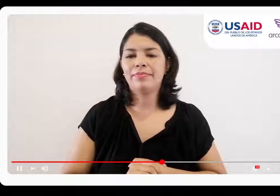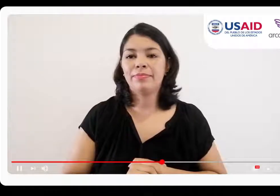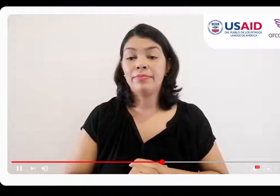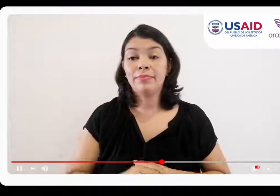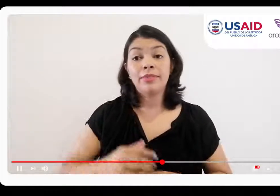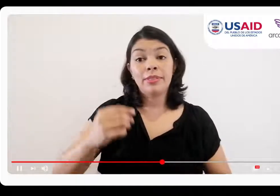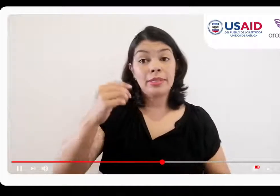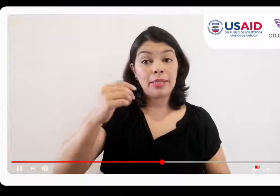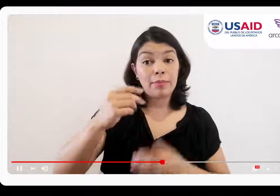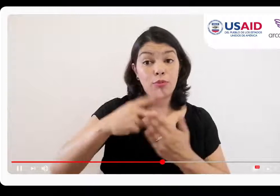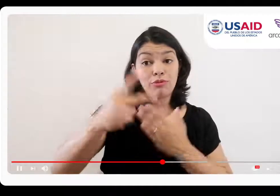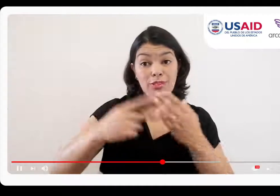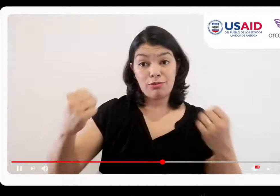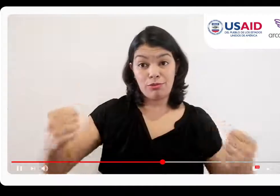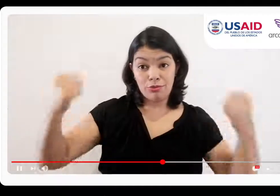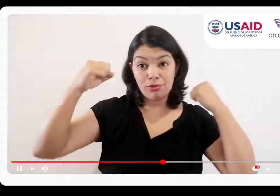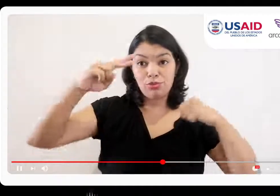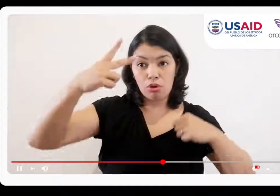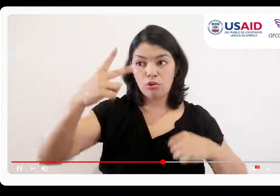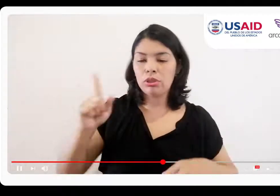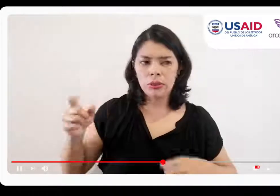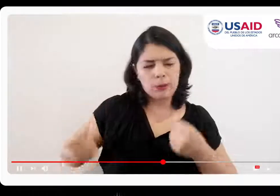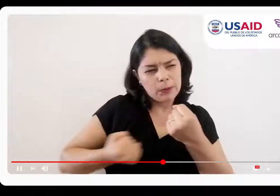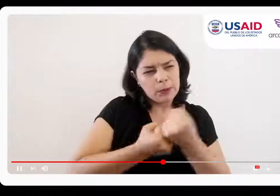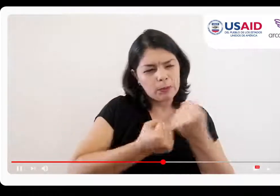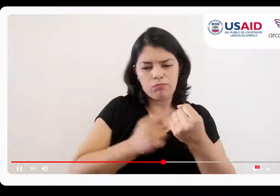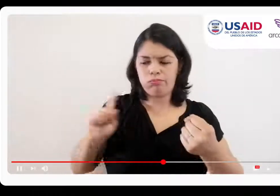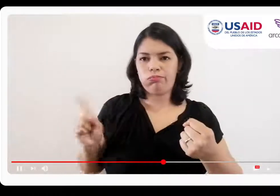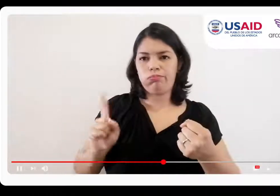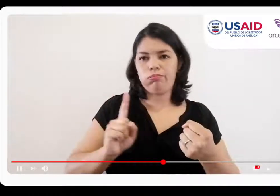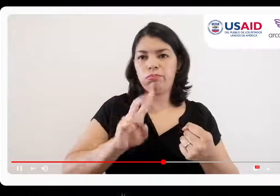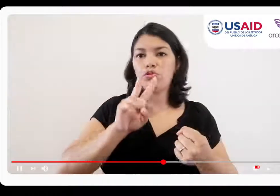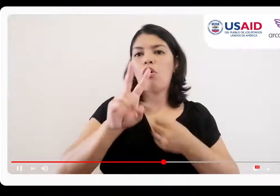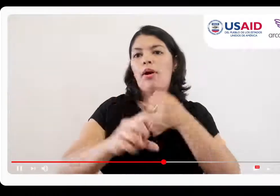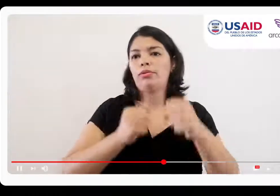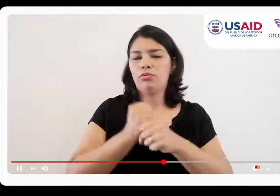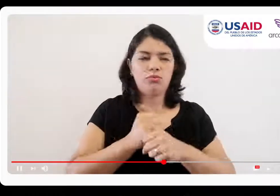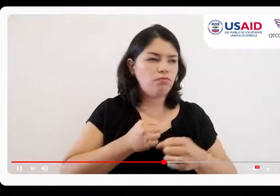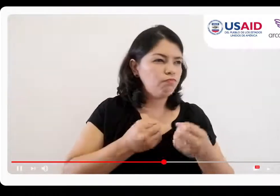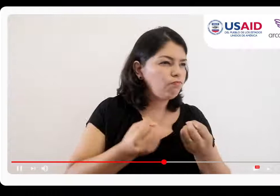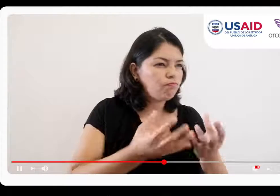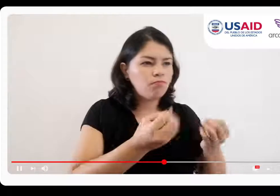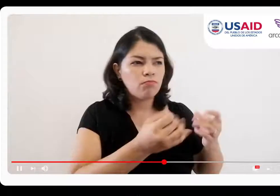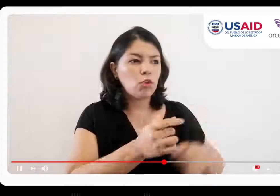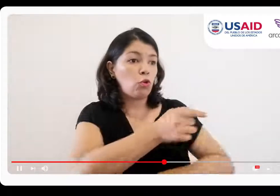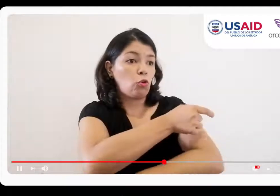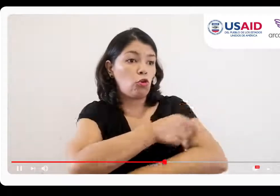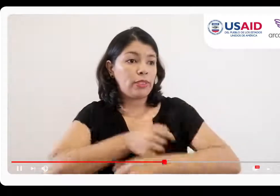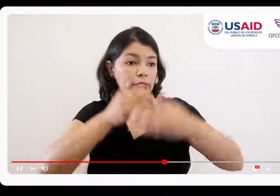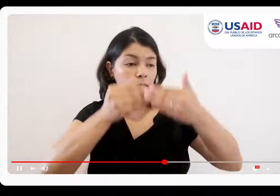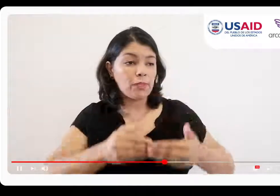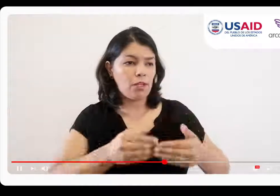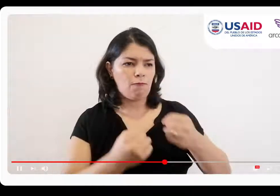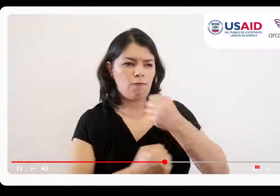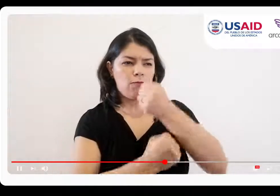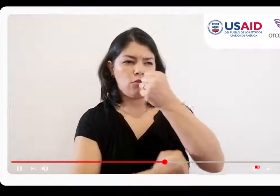subrayar el apoyo que Sport Power 2 ha dado a la población durante los últimos 2 años, enfocando su trabajo en el fortalecimiento del Comité